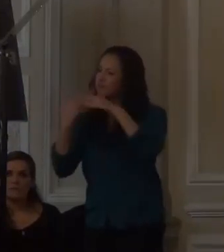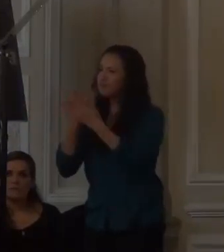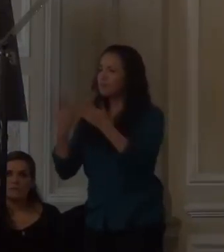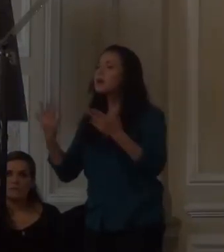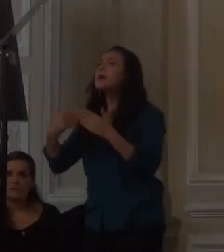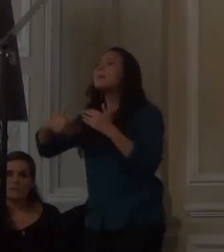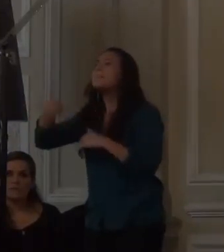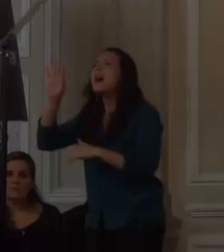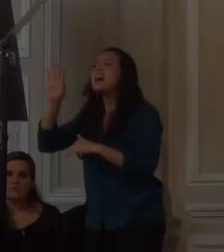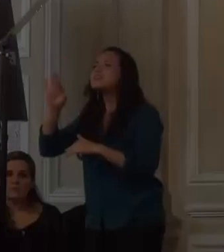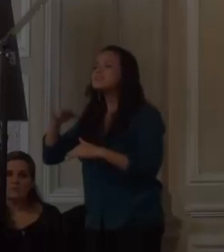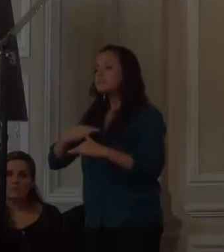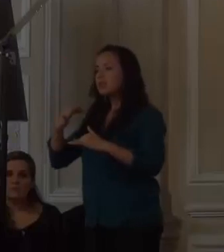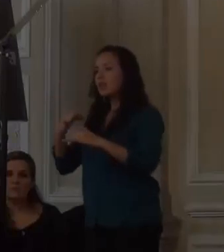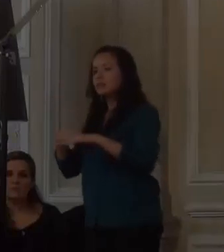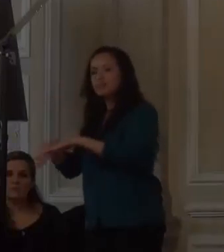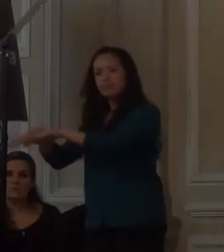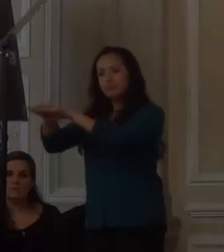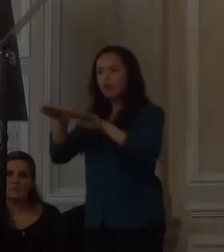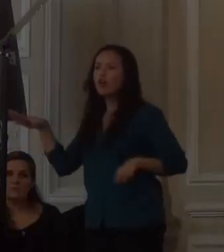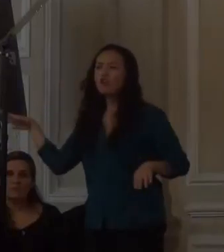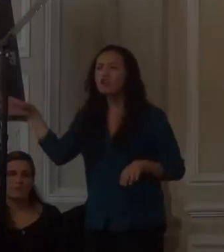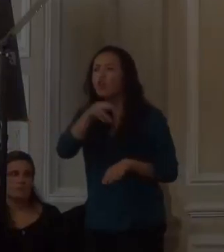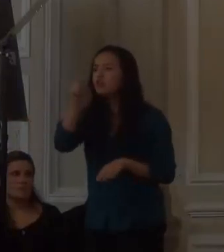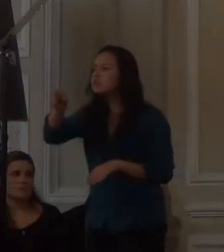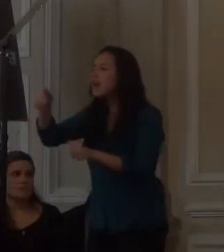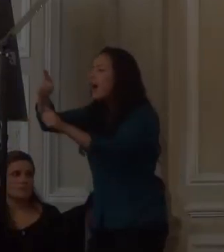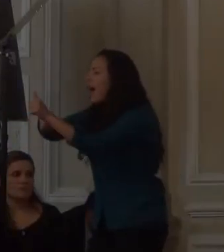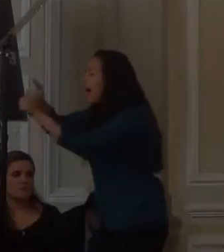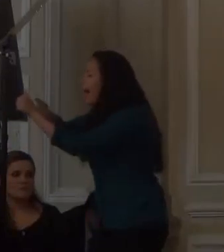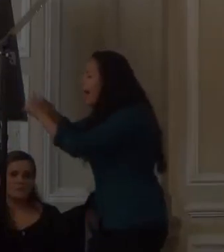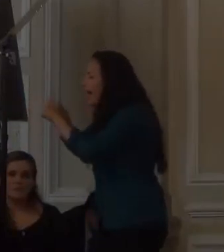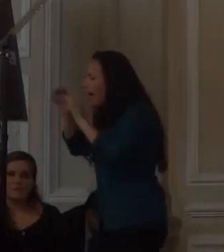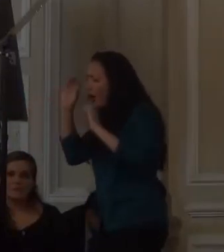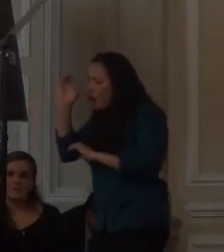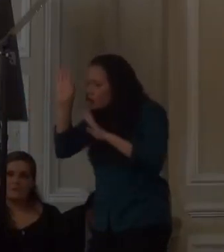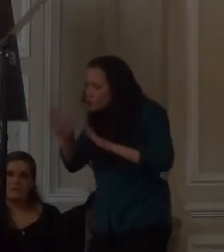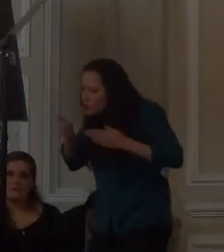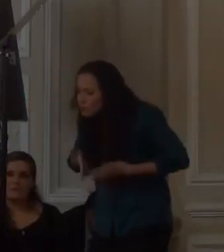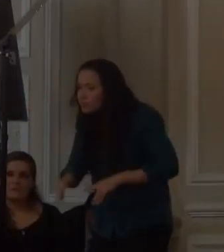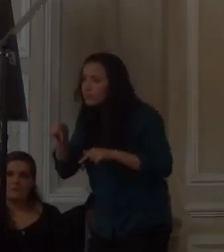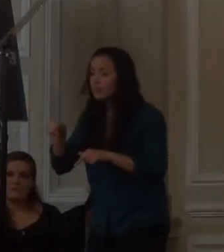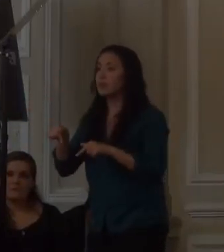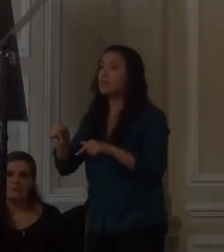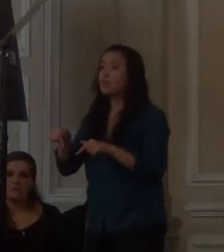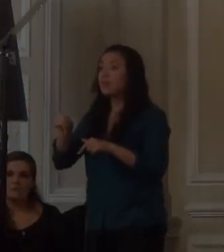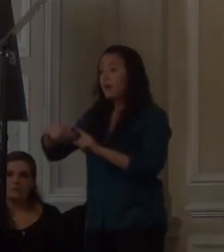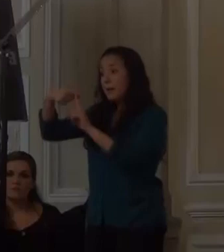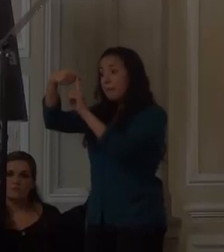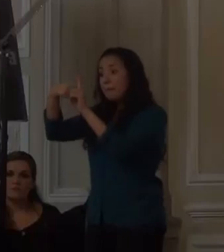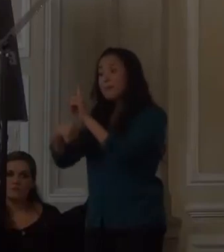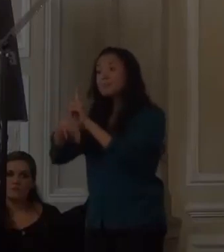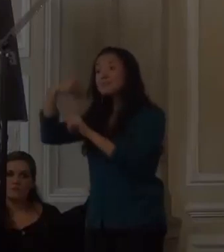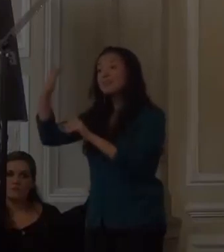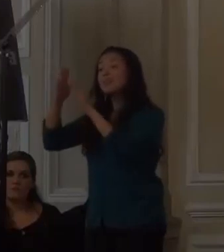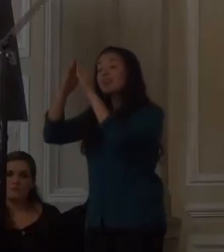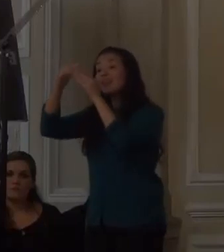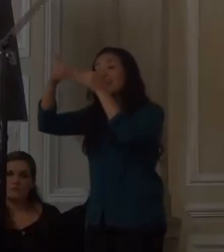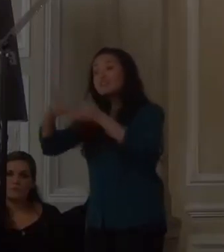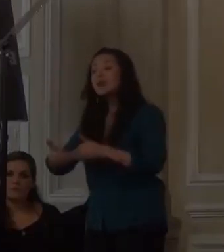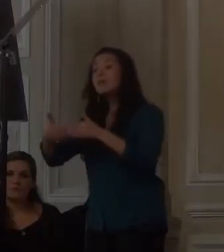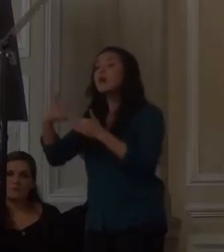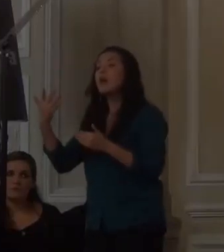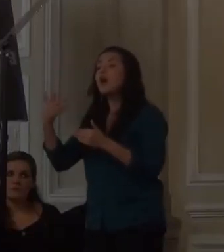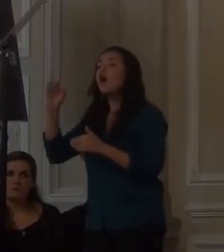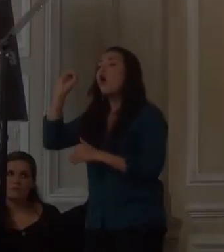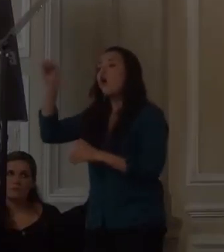más digno para todos y cada uno de los colombianos. En el mes de la discapacidad, que se